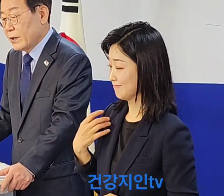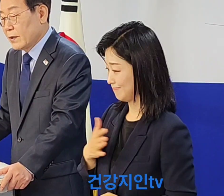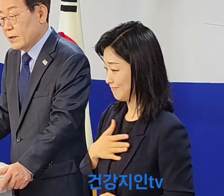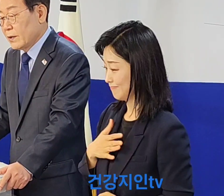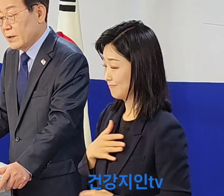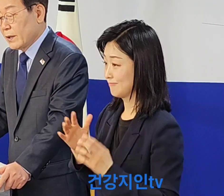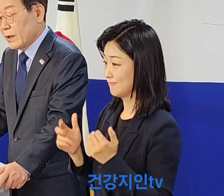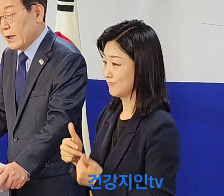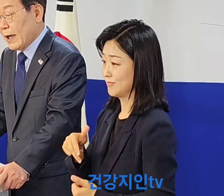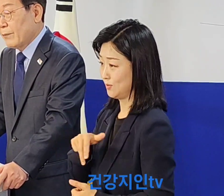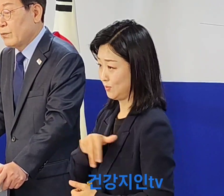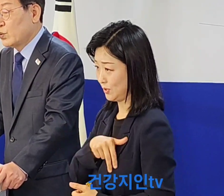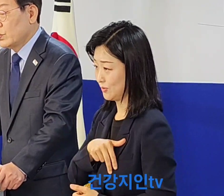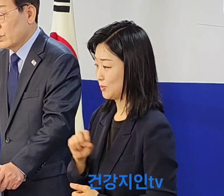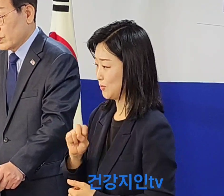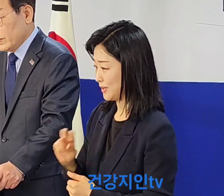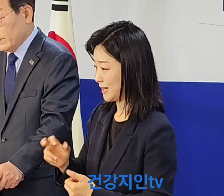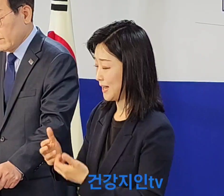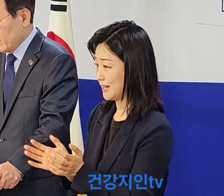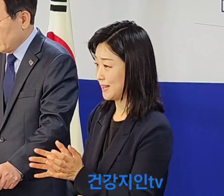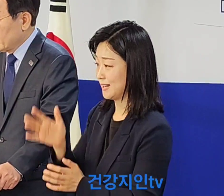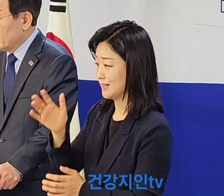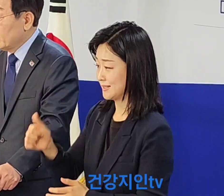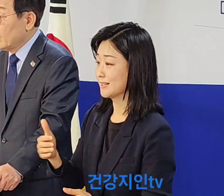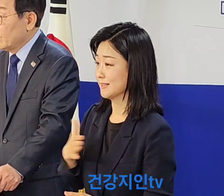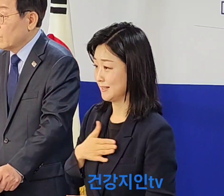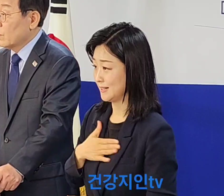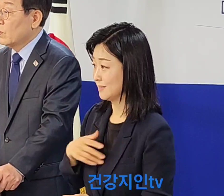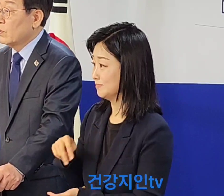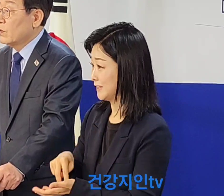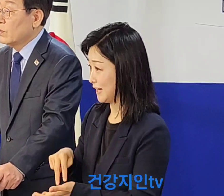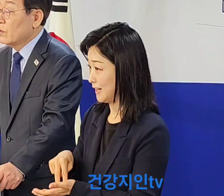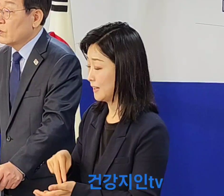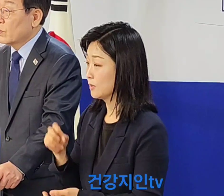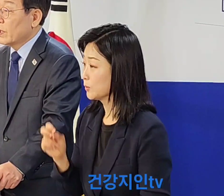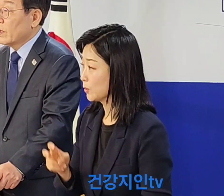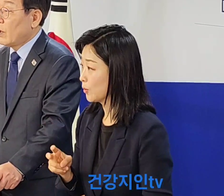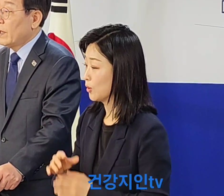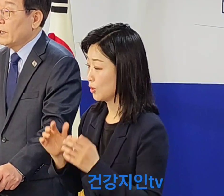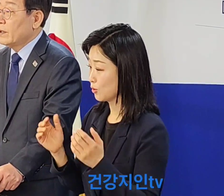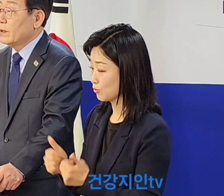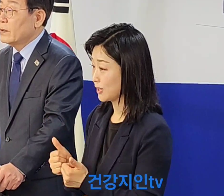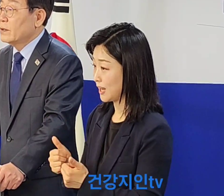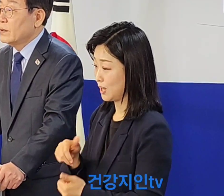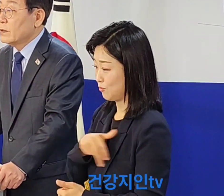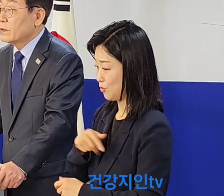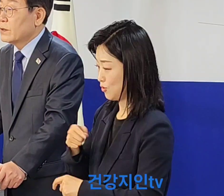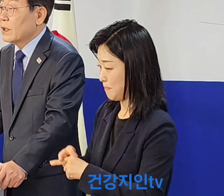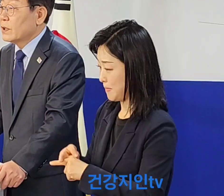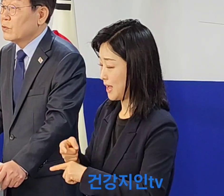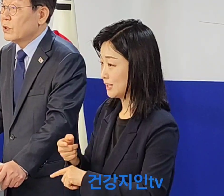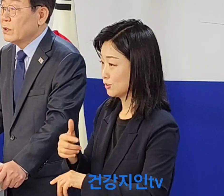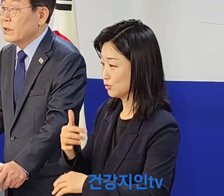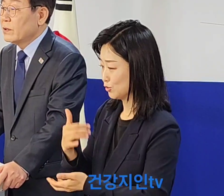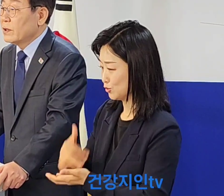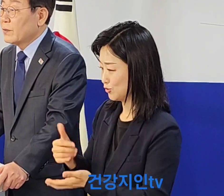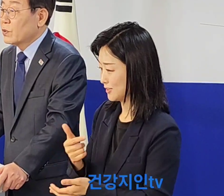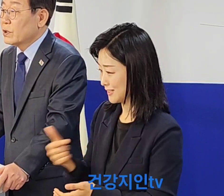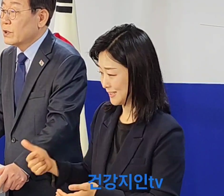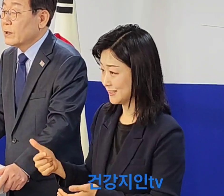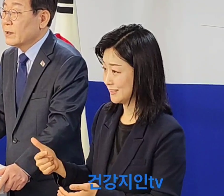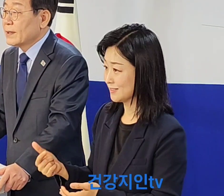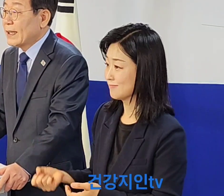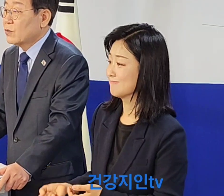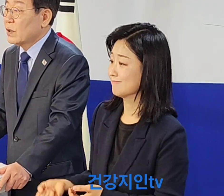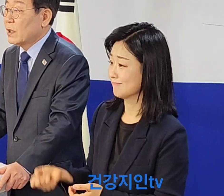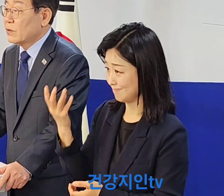세력의 한 부분으로서 또 국회의 과반 의석을 가지고 있는